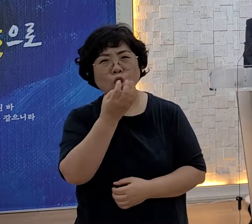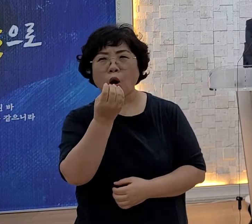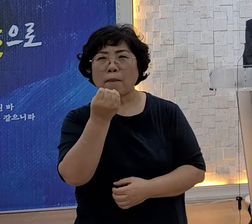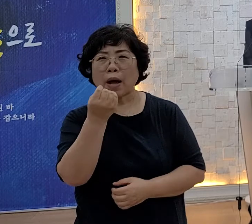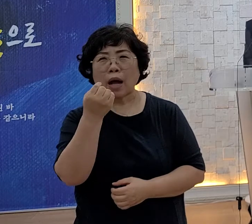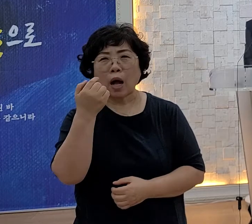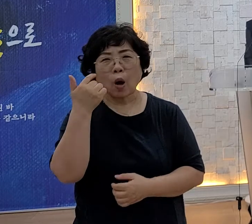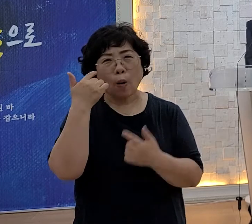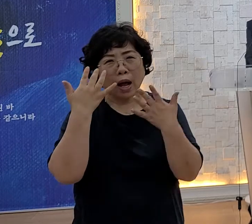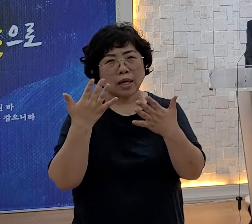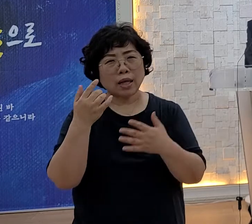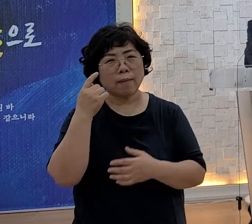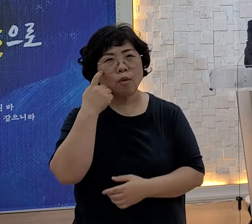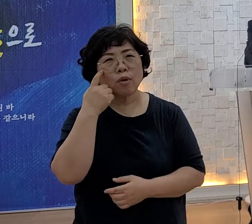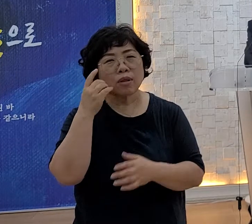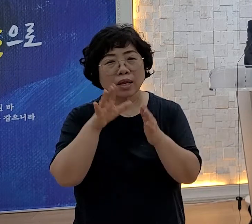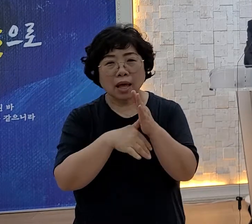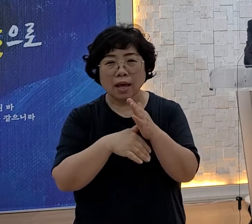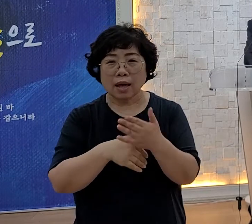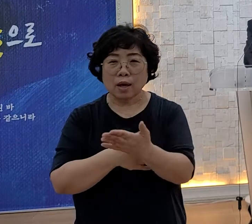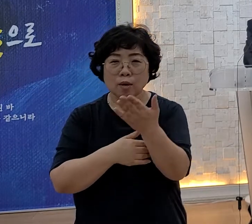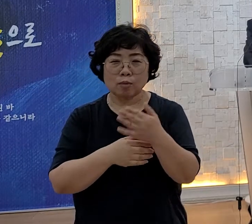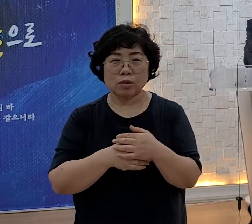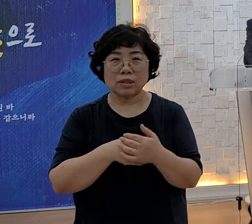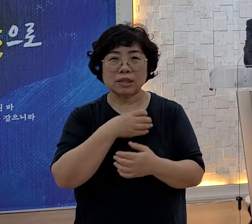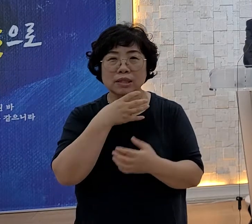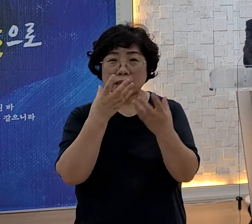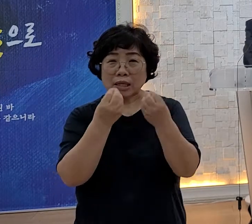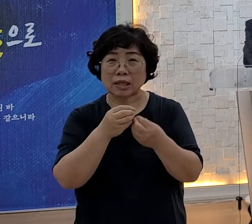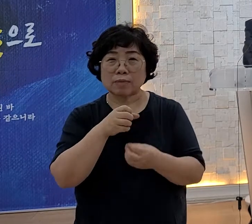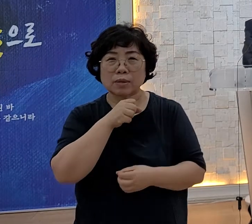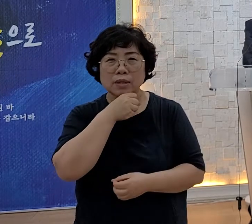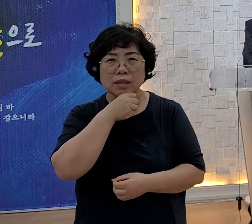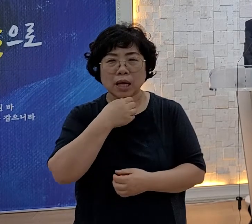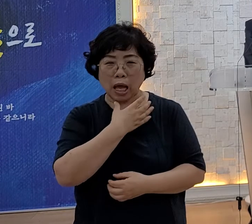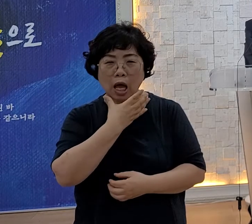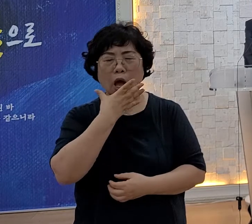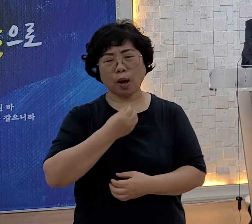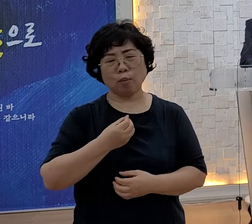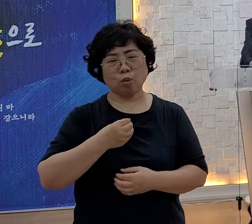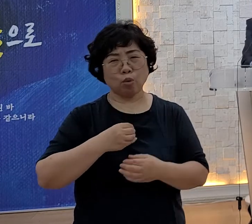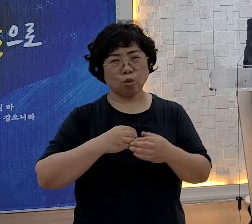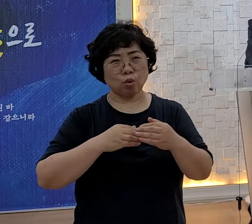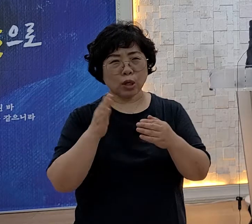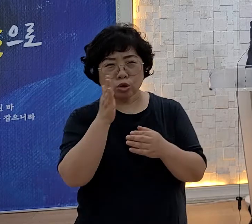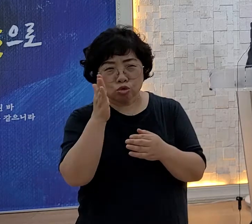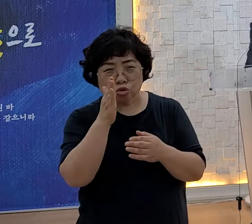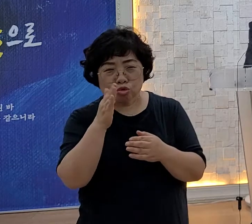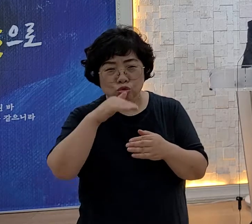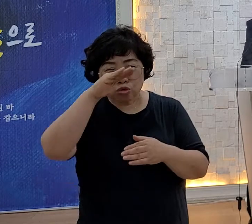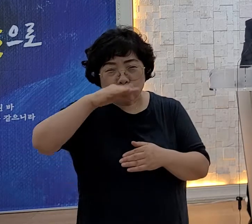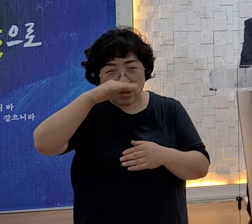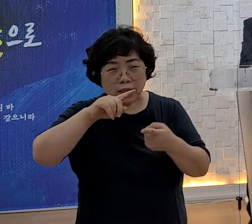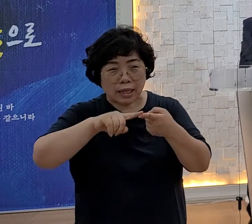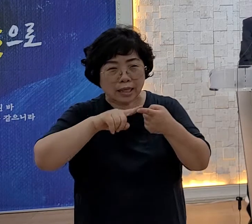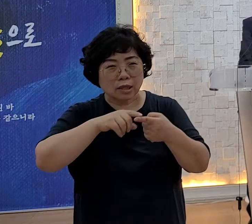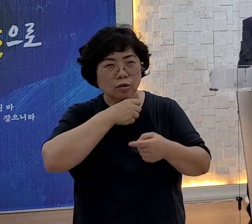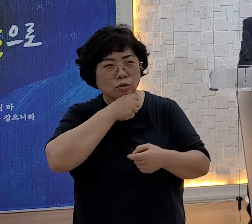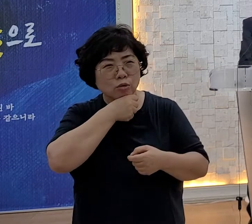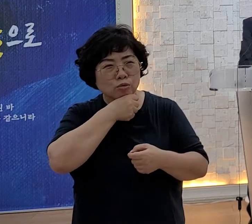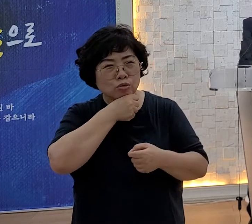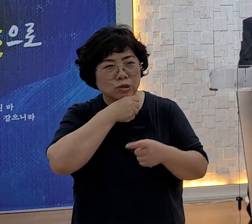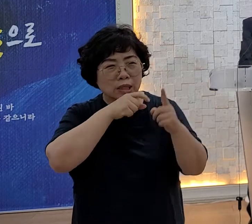1점에서 5점으로 여러분 한번 그렇게 한번 점수를 매겨보라고 하면 여러분 삶은 한 몇 점